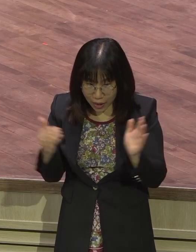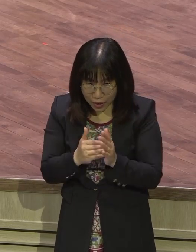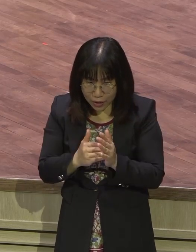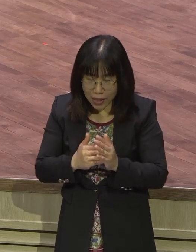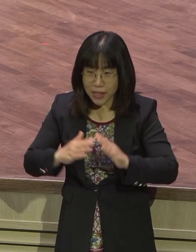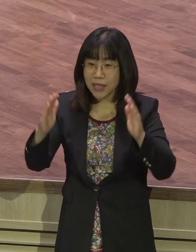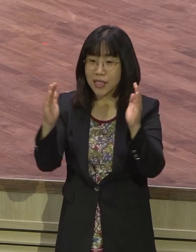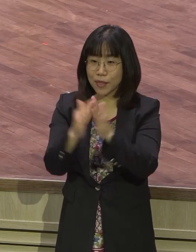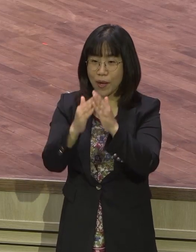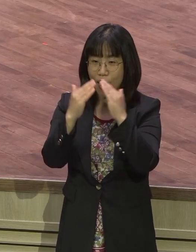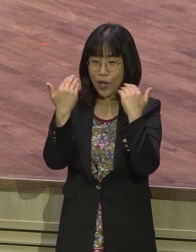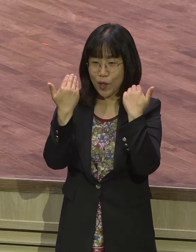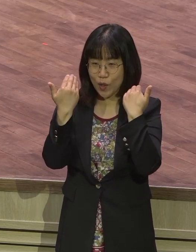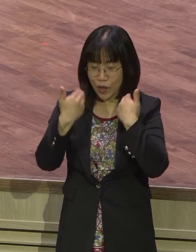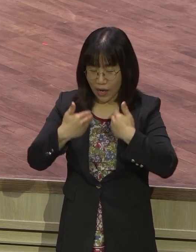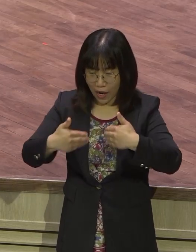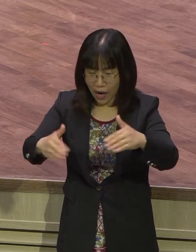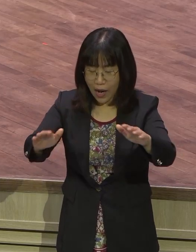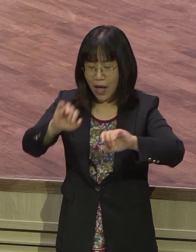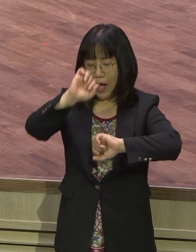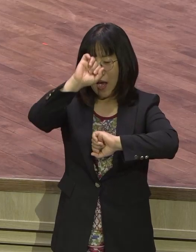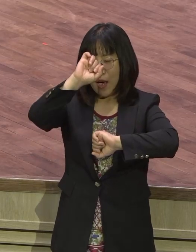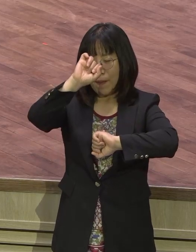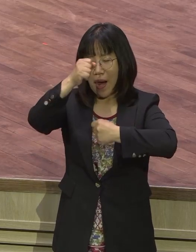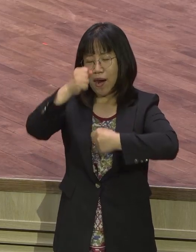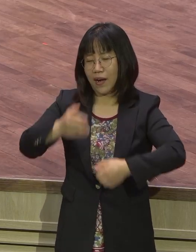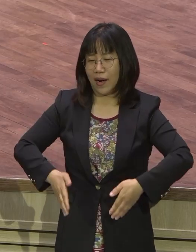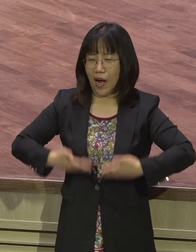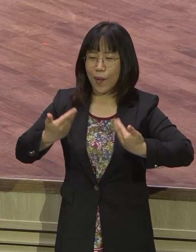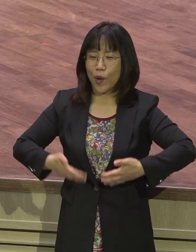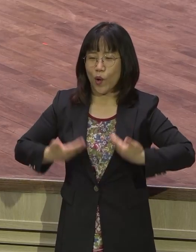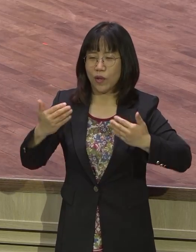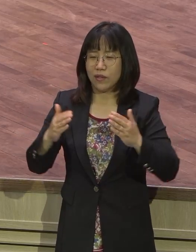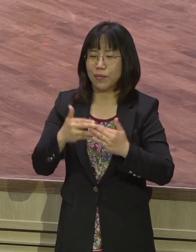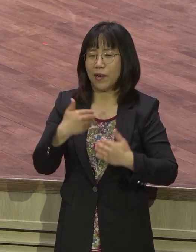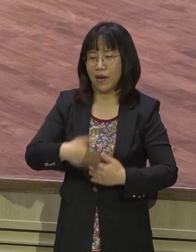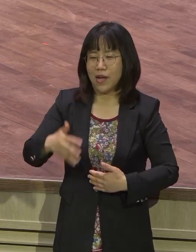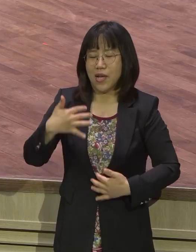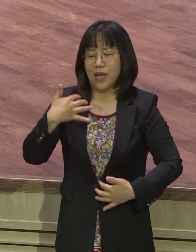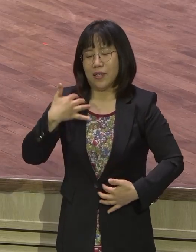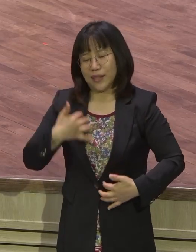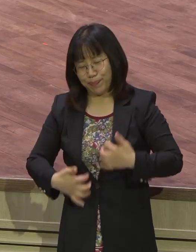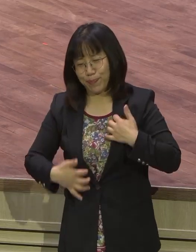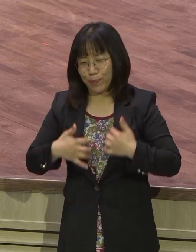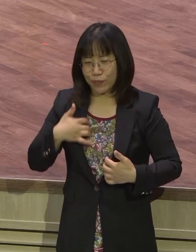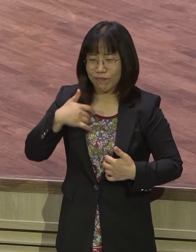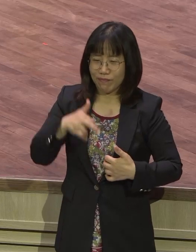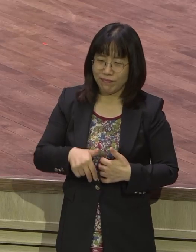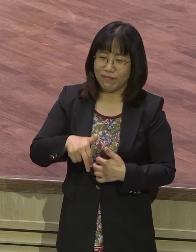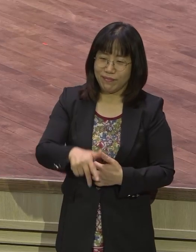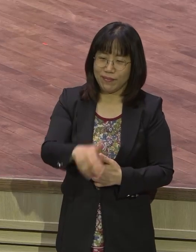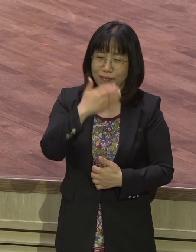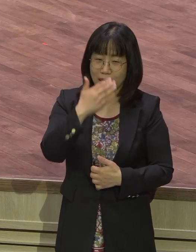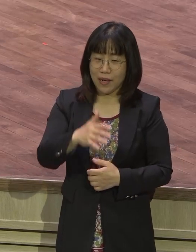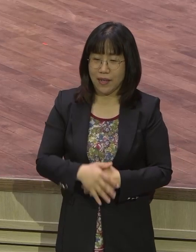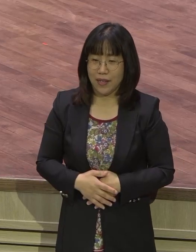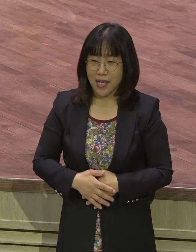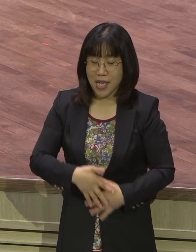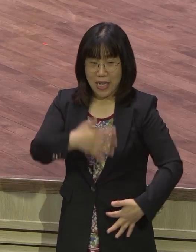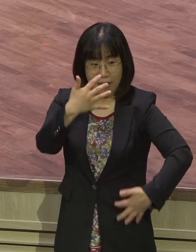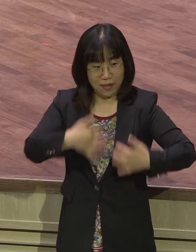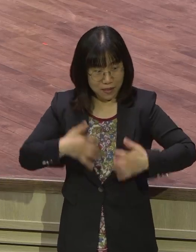발걸음이 가볍습니다 예배 마치고 나면 너무 너무 즐거우고 기쁩니다 신나는 영화